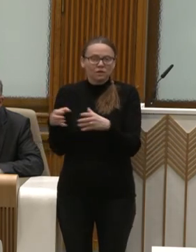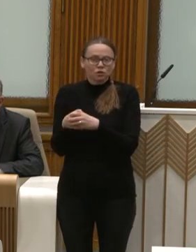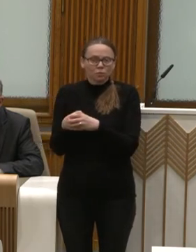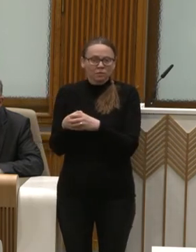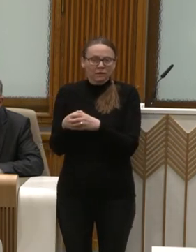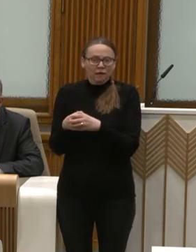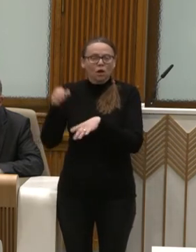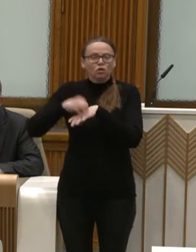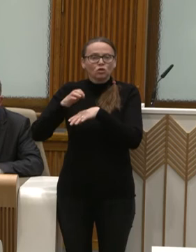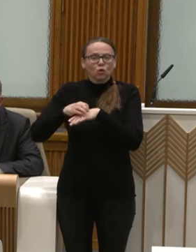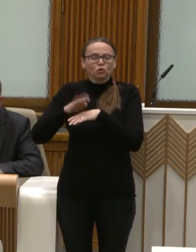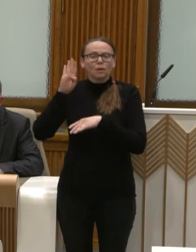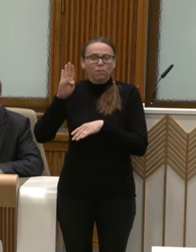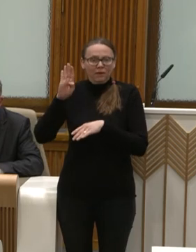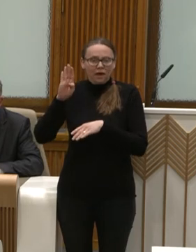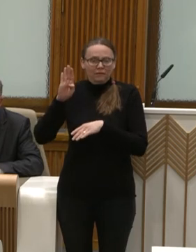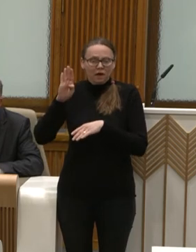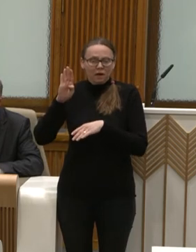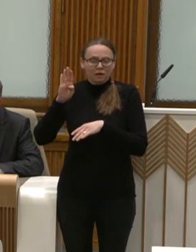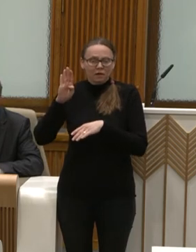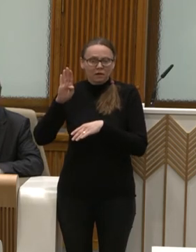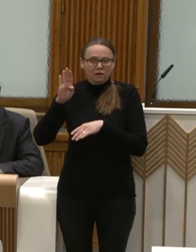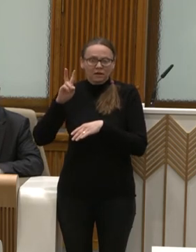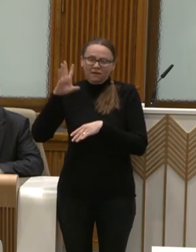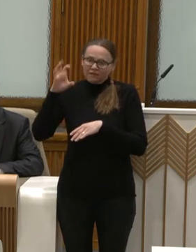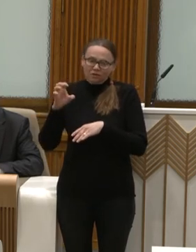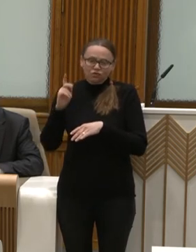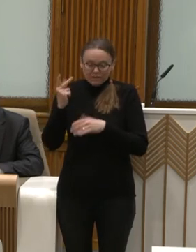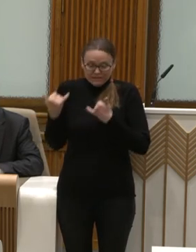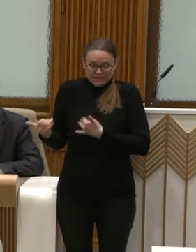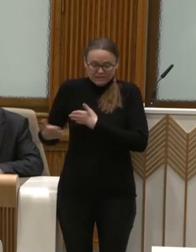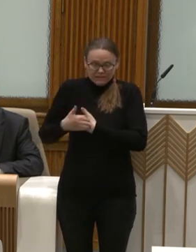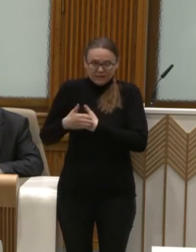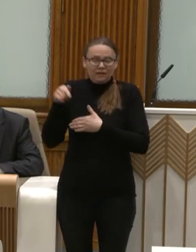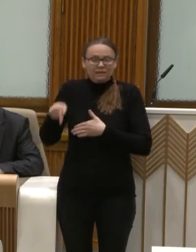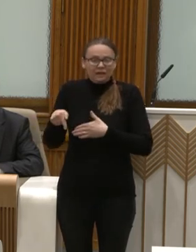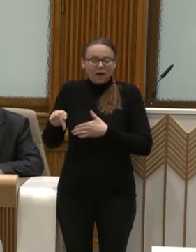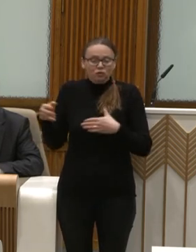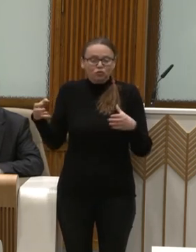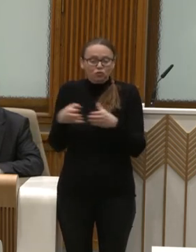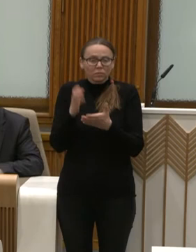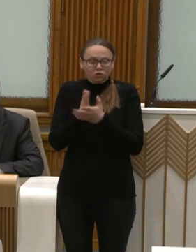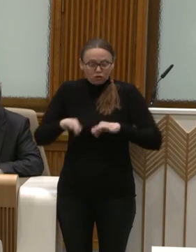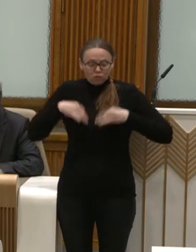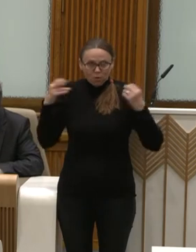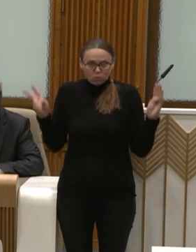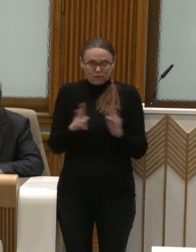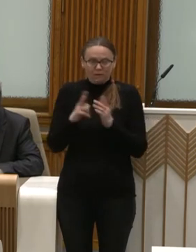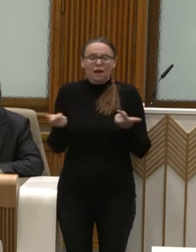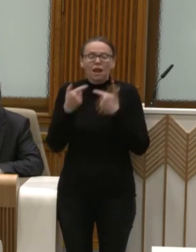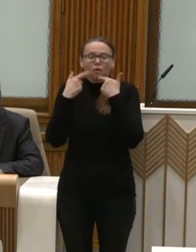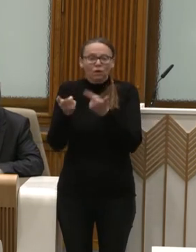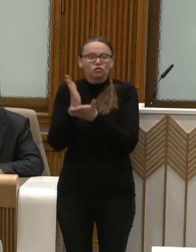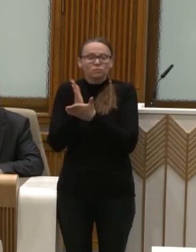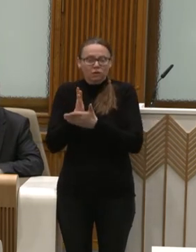je dr. Bojana Beović, ki je danes tukaj z nami. Ta skupina se je dopoldan že sestala in lahko rečem,